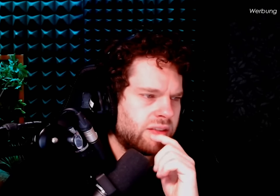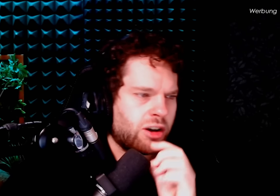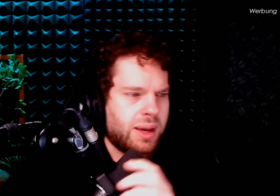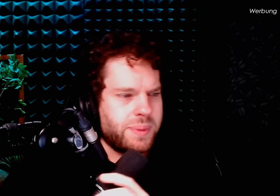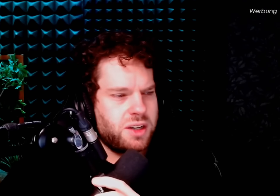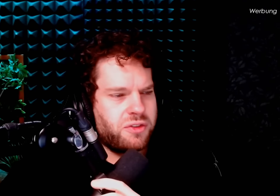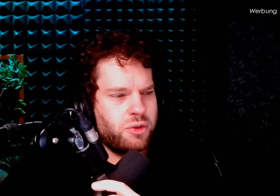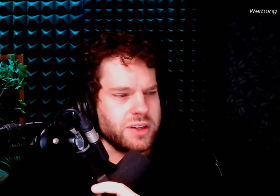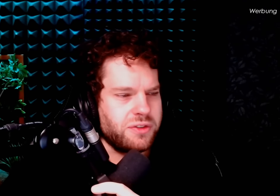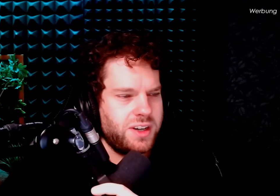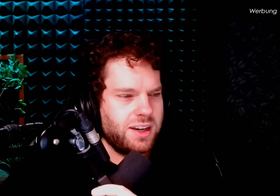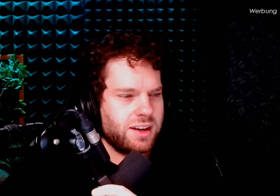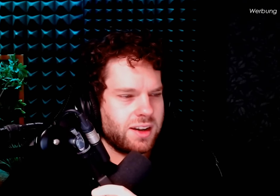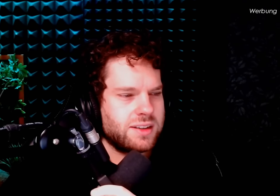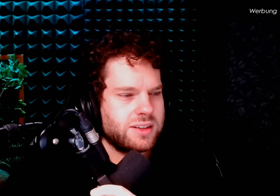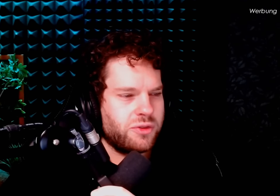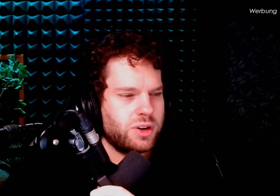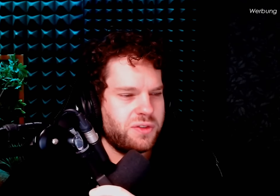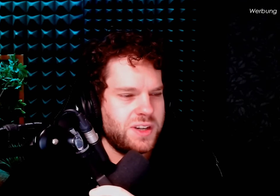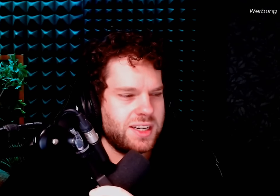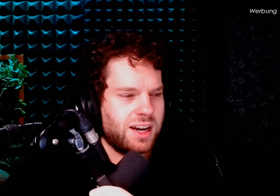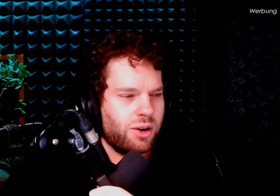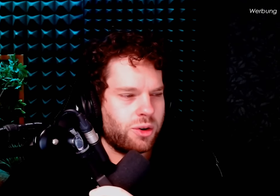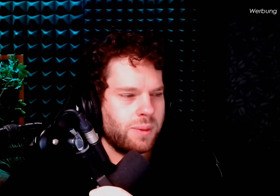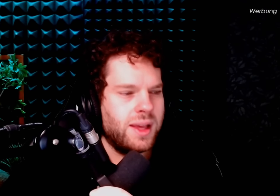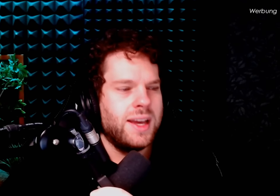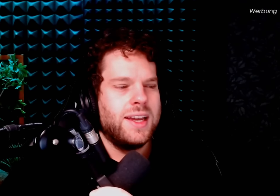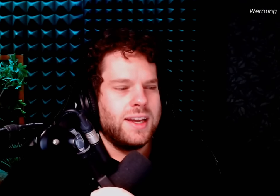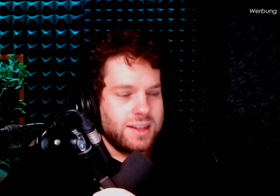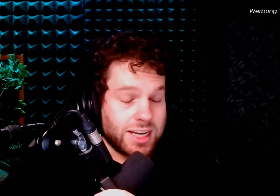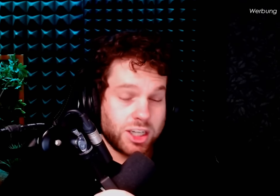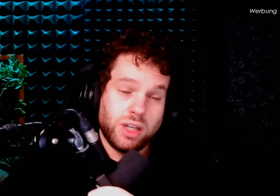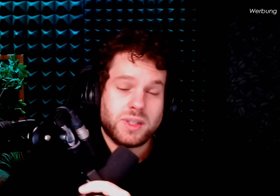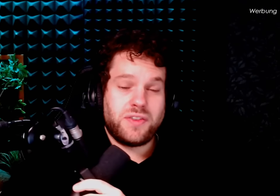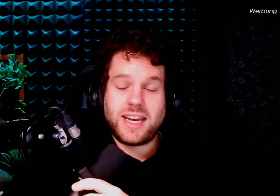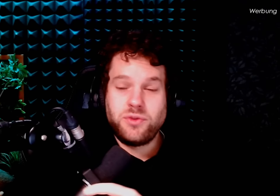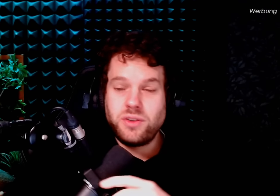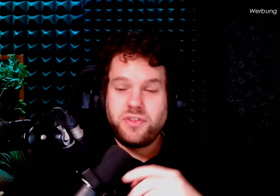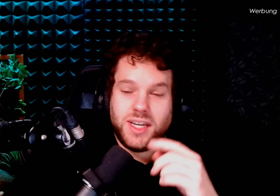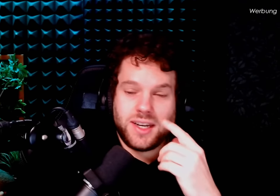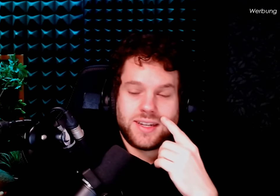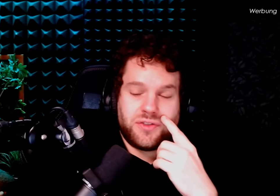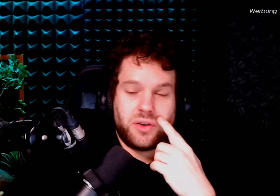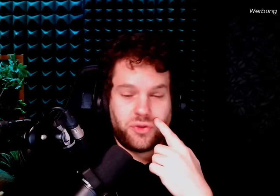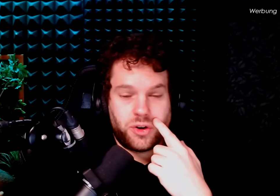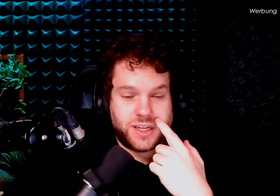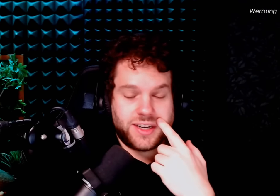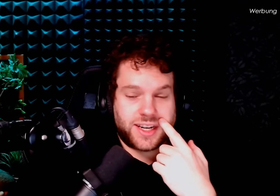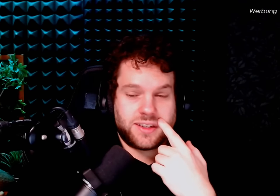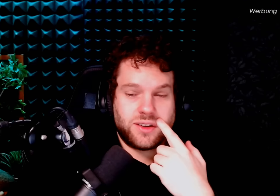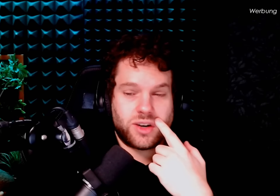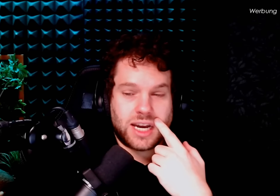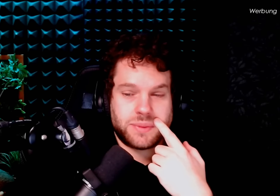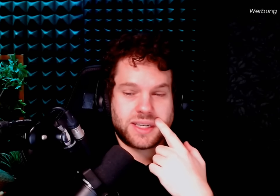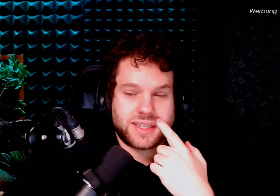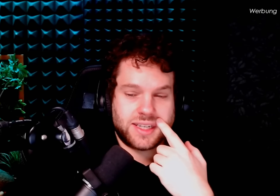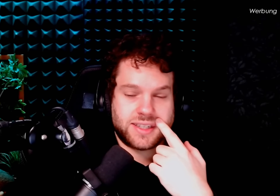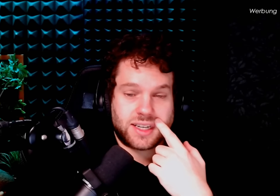Warum hat man nicht Vögel fliegen genannt? Vögel fliegen ja auch. Das stimmt. Vielleicht wurden Fliegen in Vorvögeln entdeckt. Und da hat man sich gesagt,